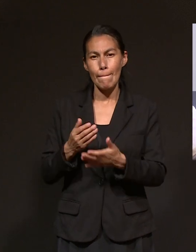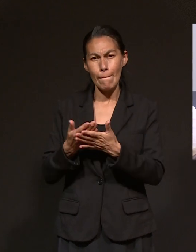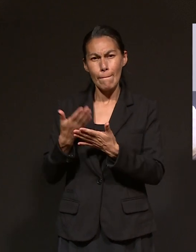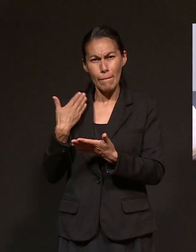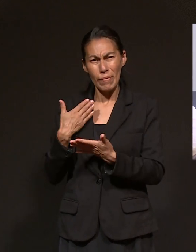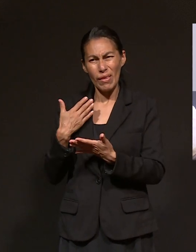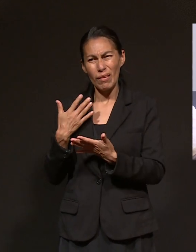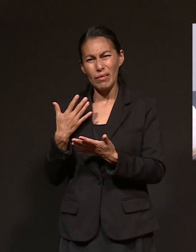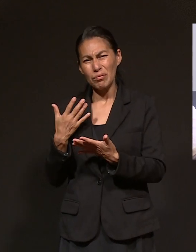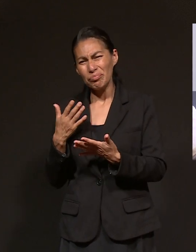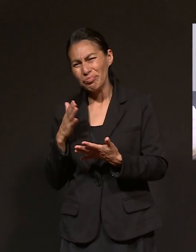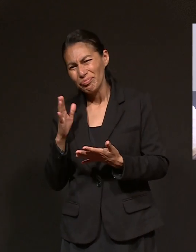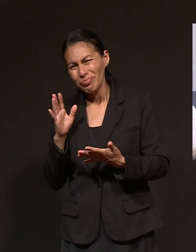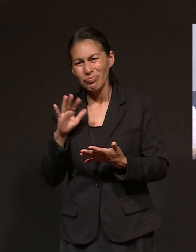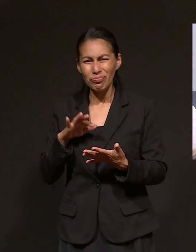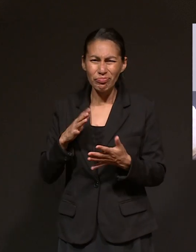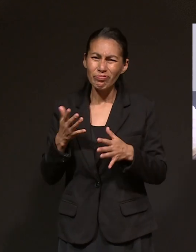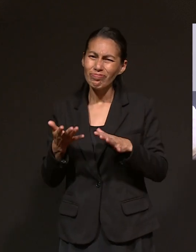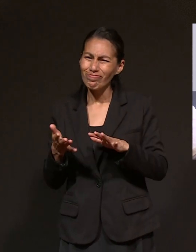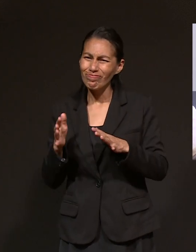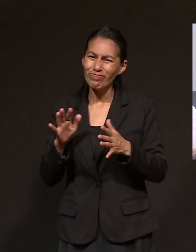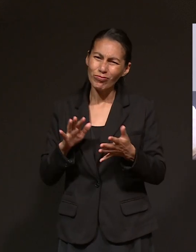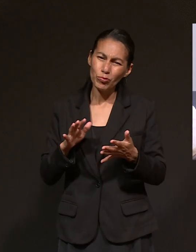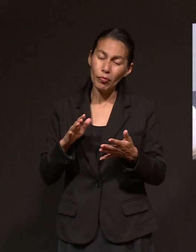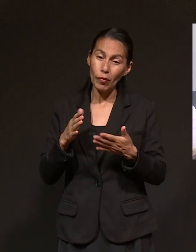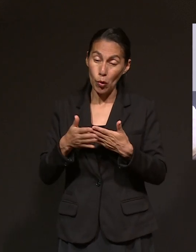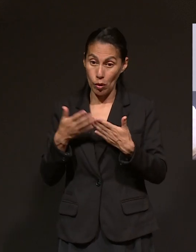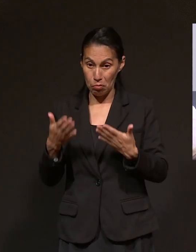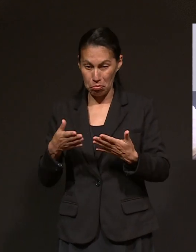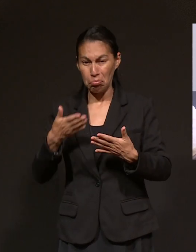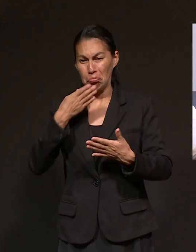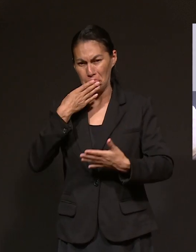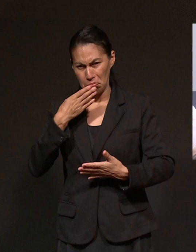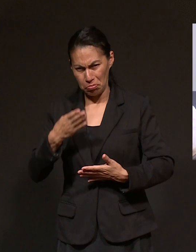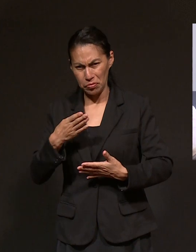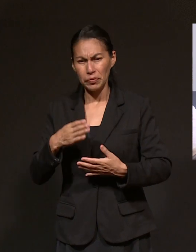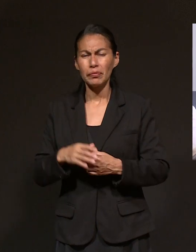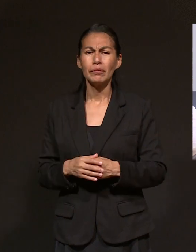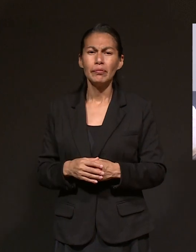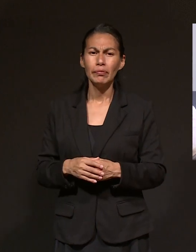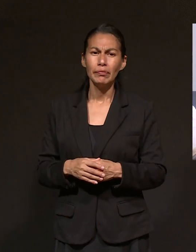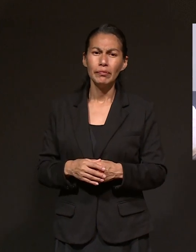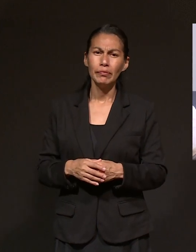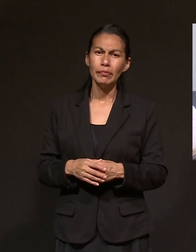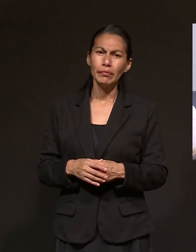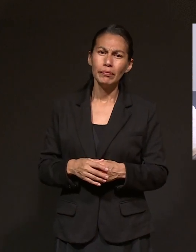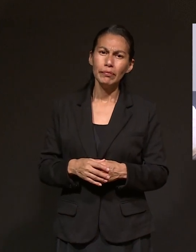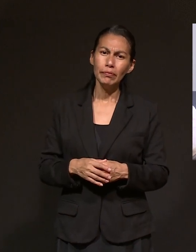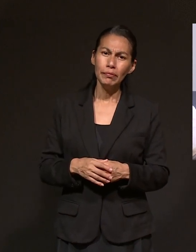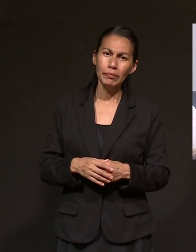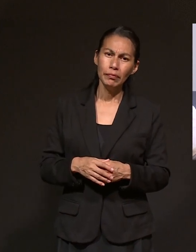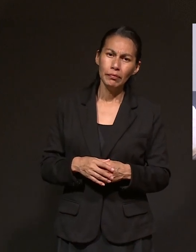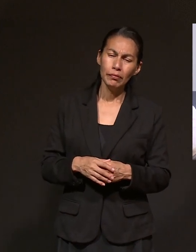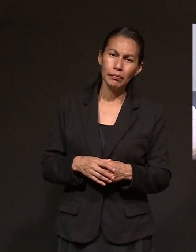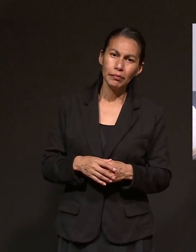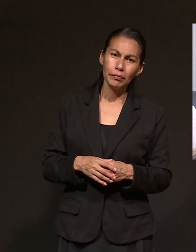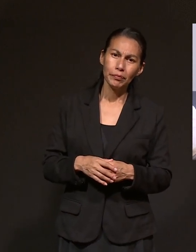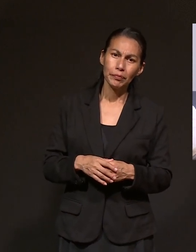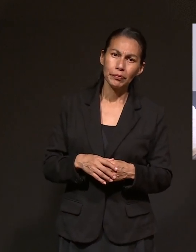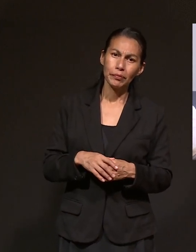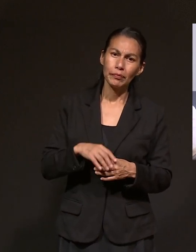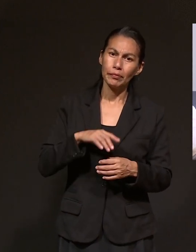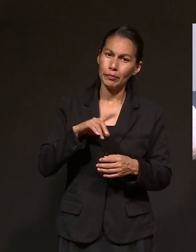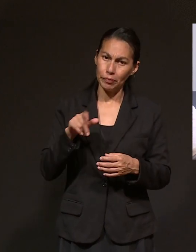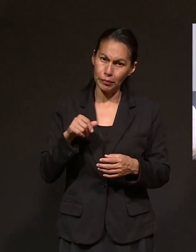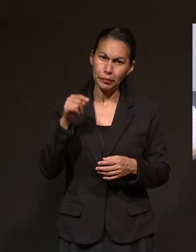una persona de bien. Una persona de bien. Nosotros